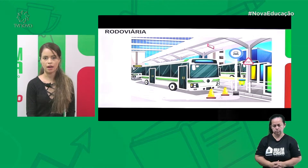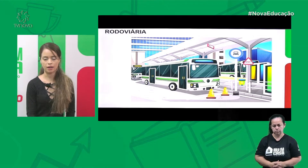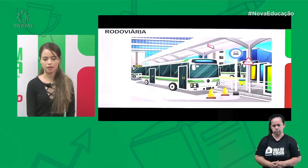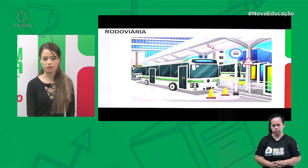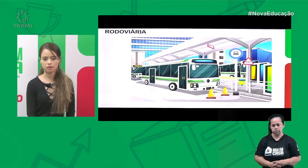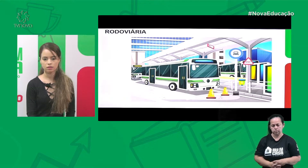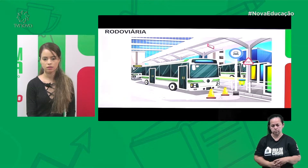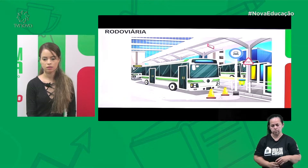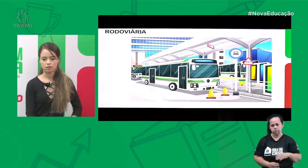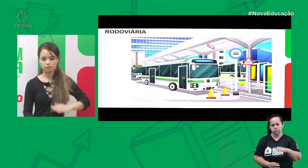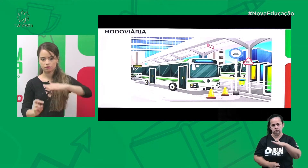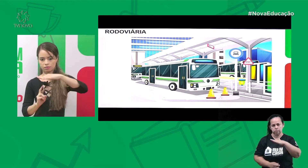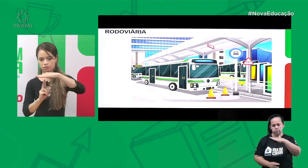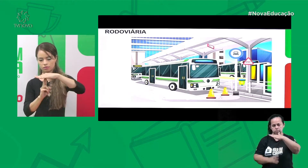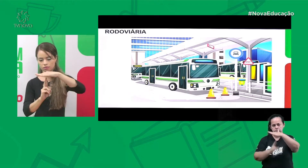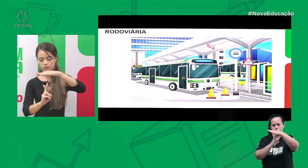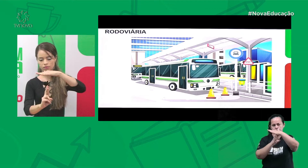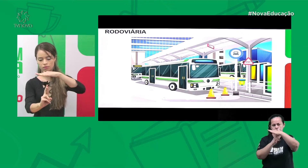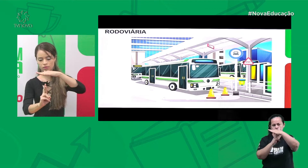Rodoviária,